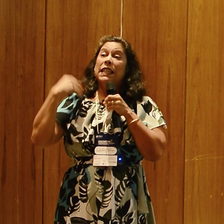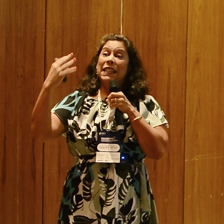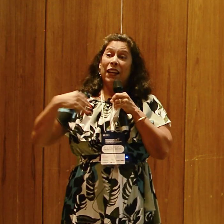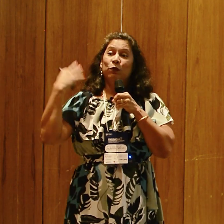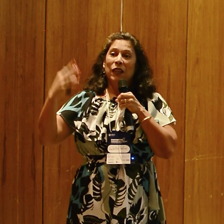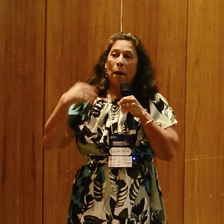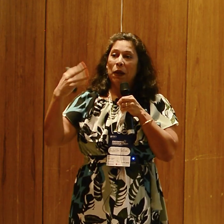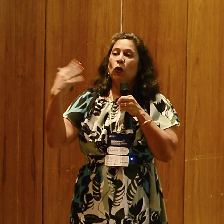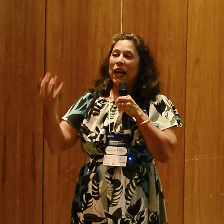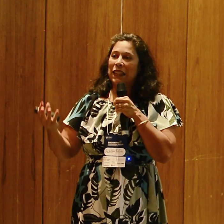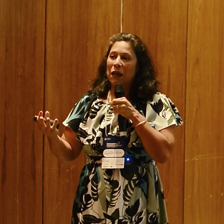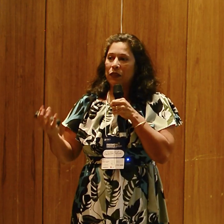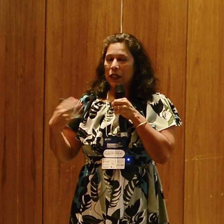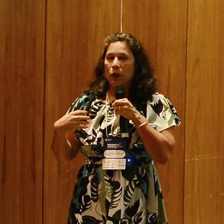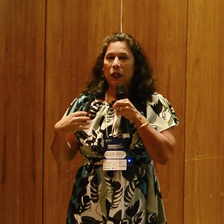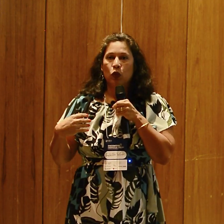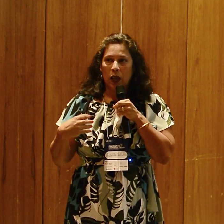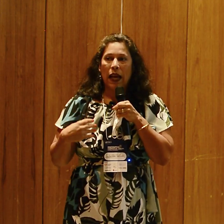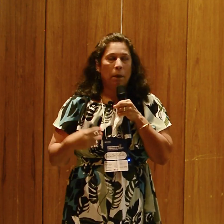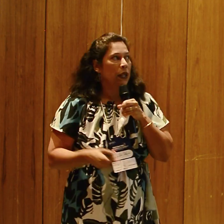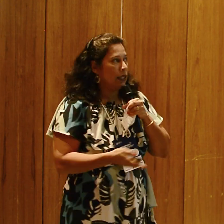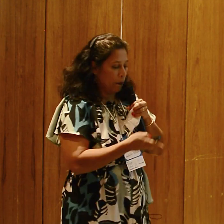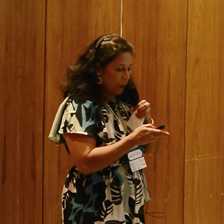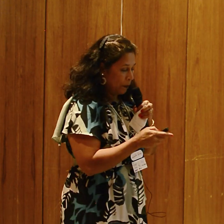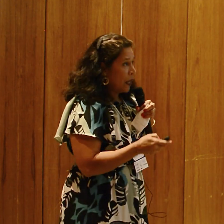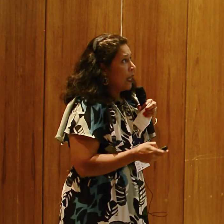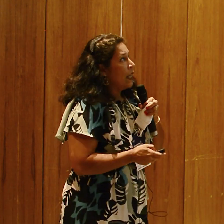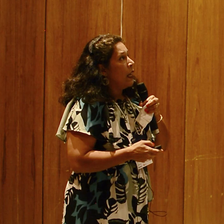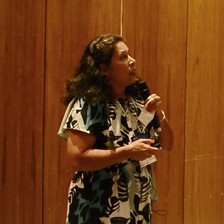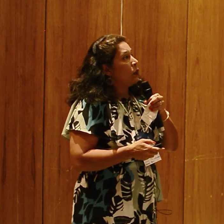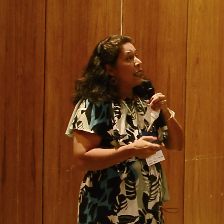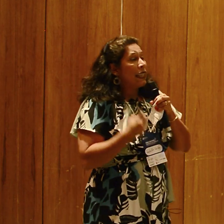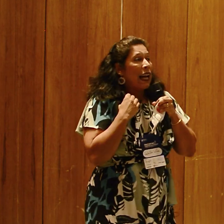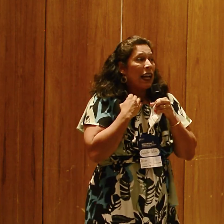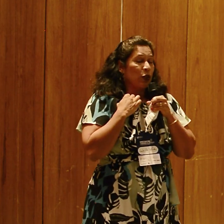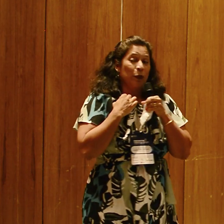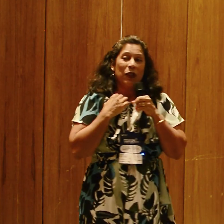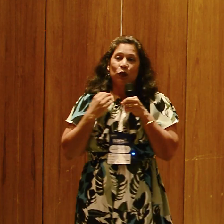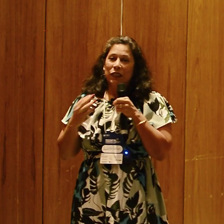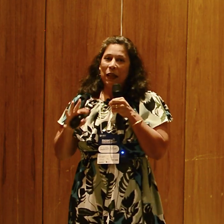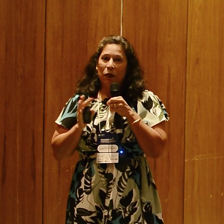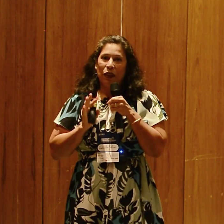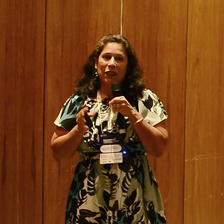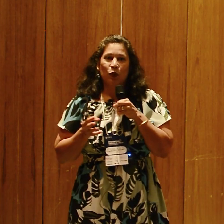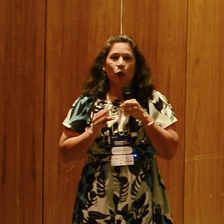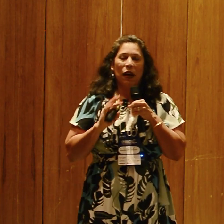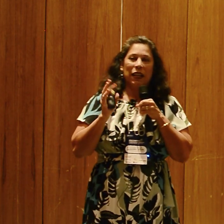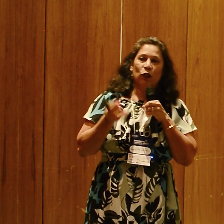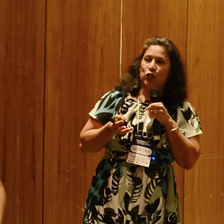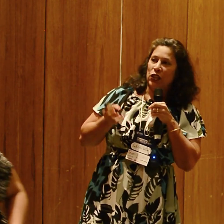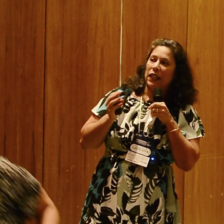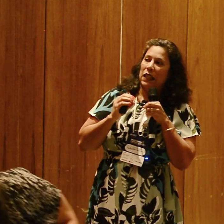mas que aí quiseram aprimorar ainda mais fazendo um implante coclear, por exemplo. Então, nesse caso, eu sempre faço